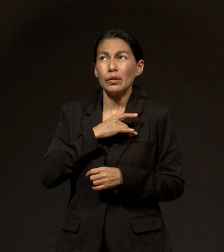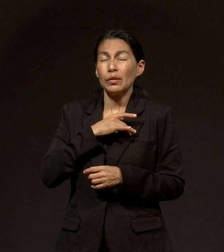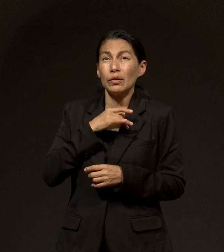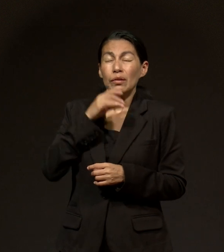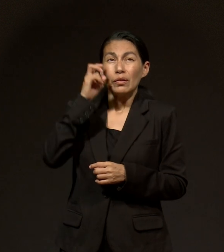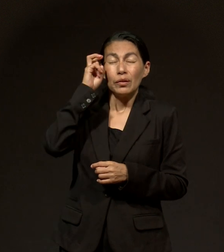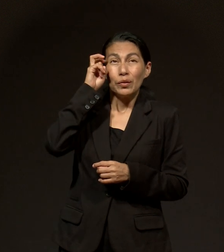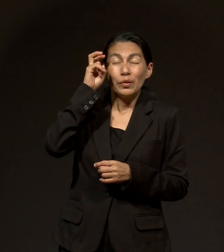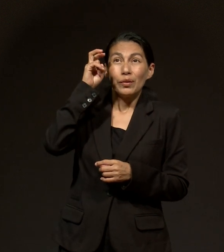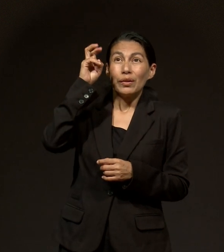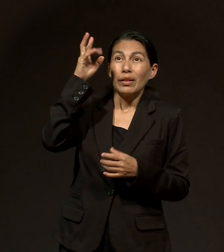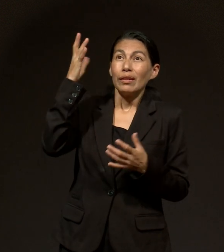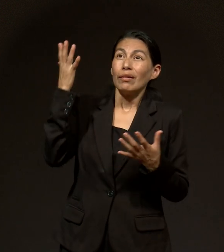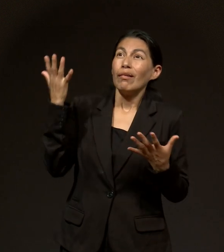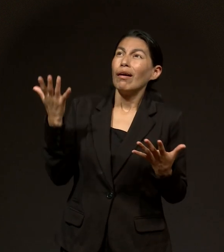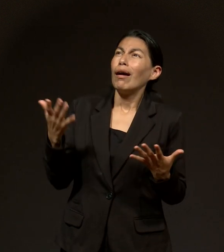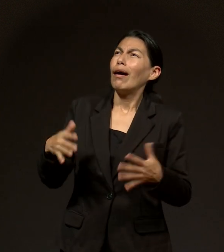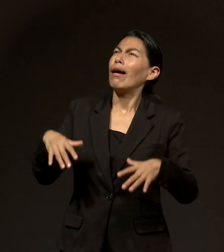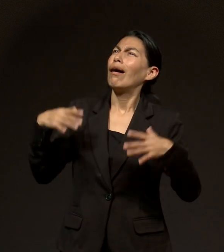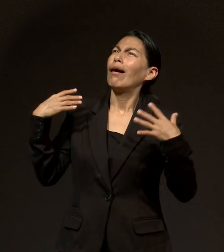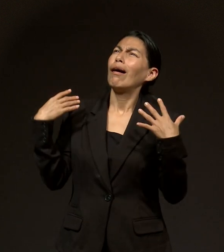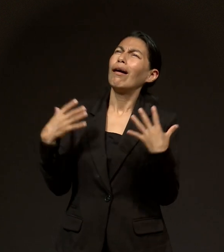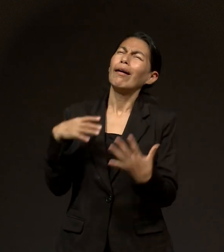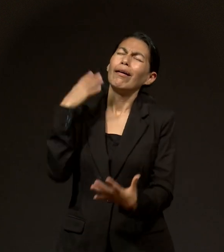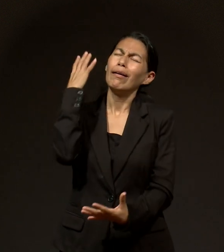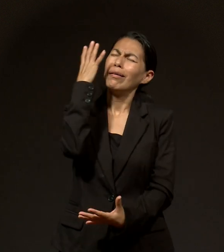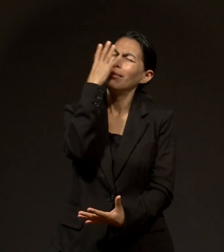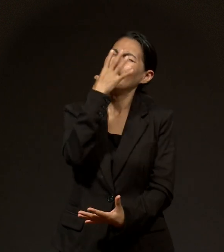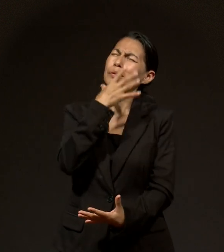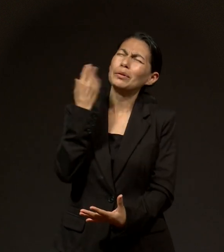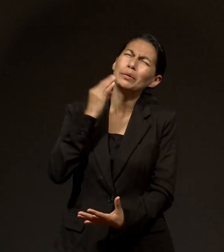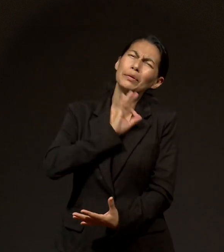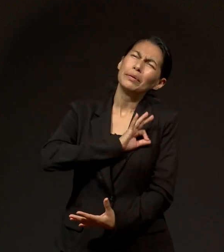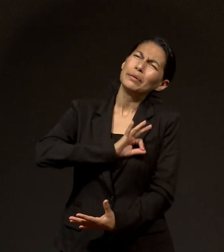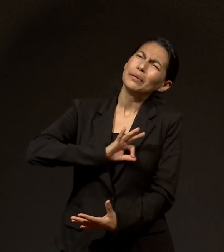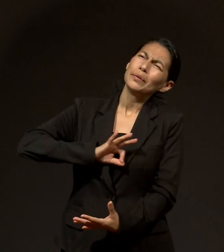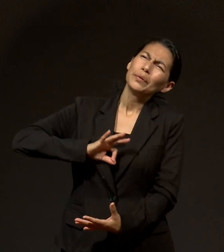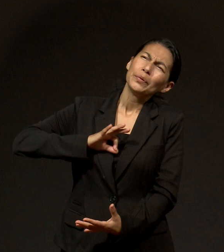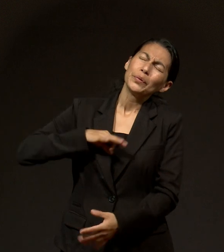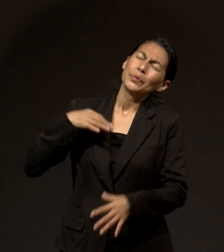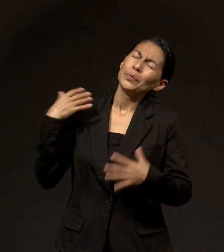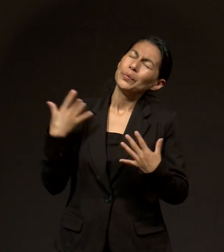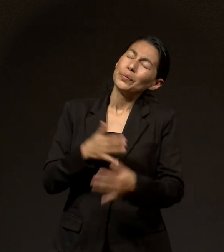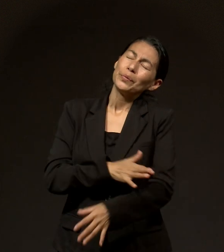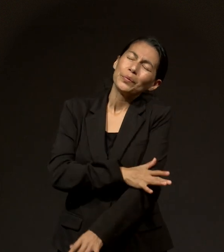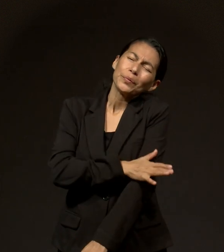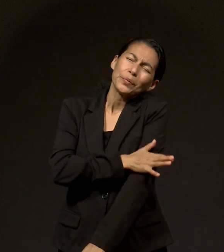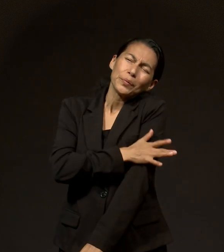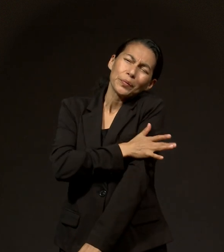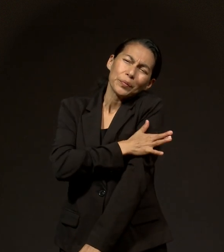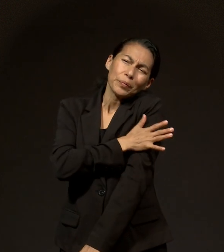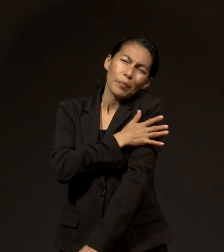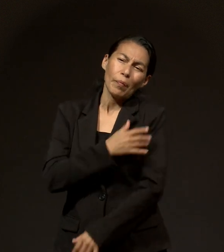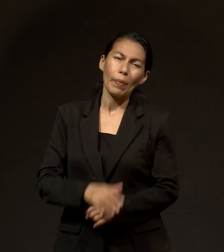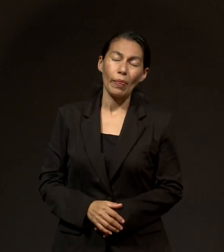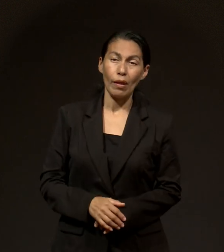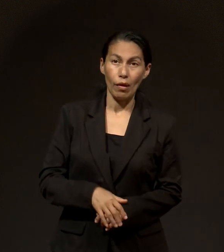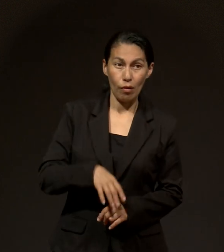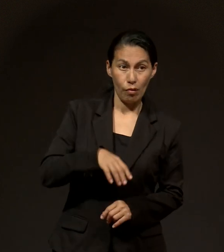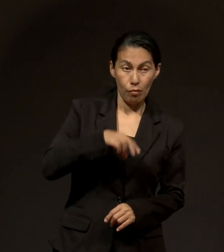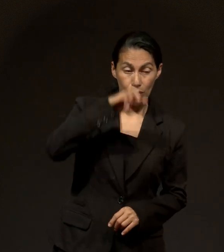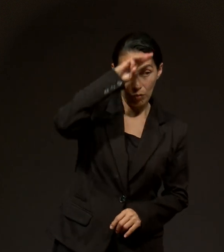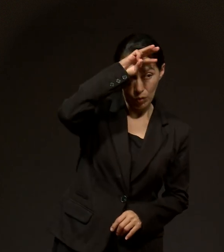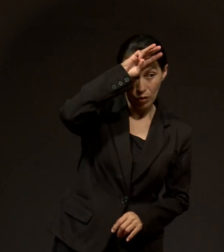sueño, no sé. Yo me sentía en las nubes, sentía muchísima felicidad. Y todavía no conocía